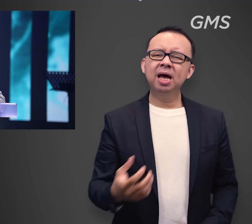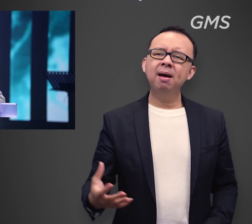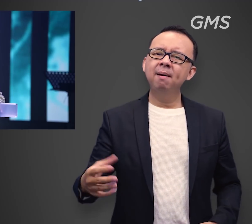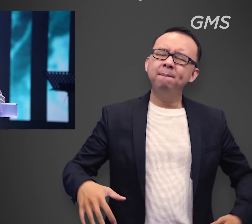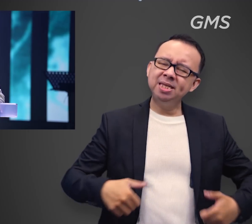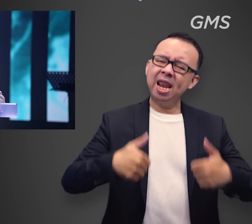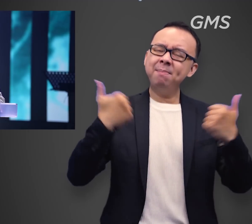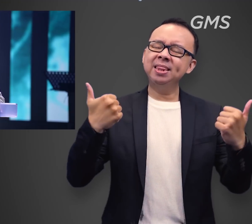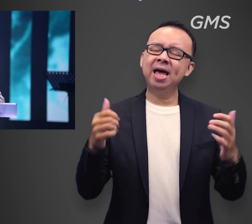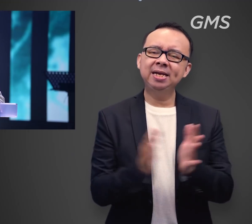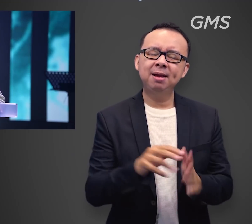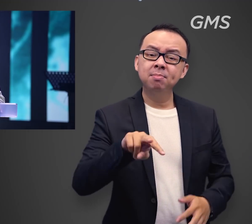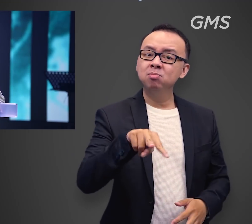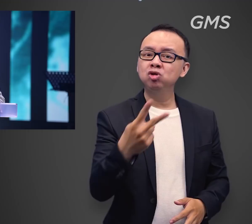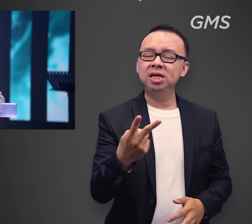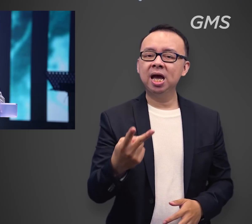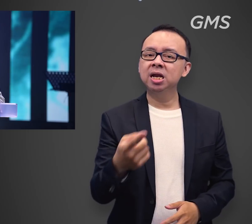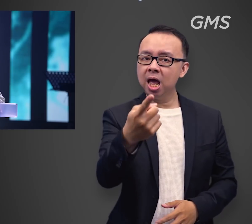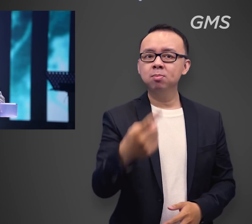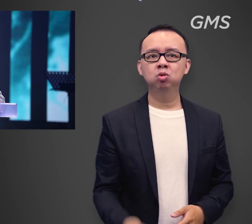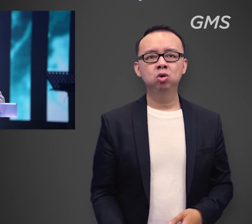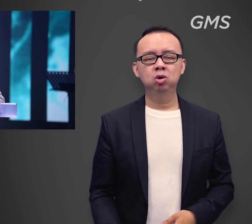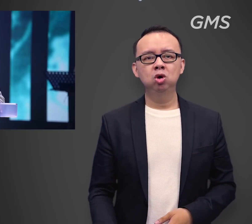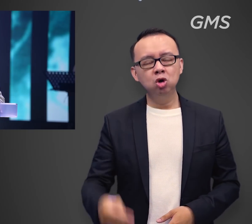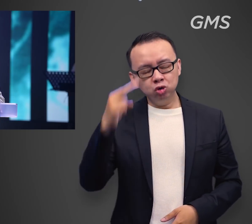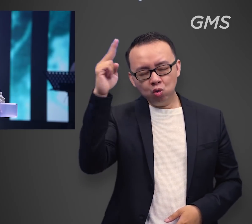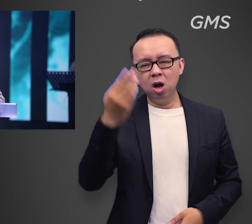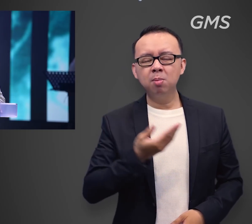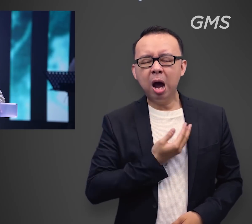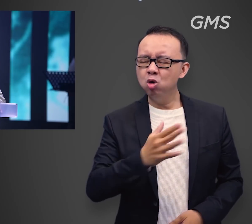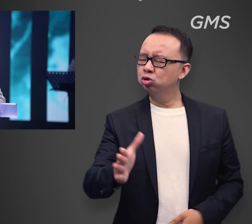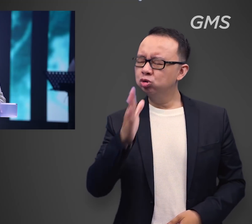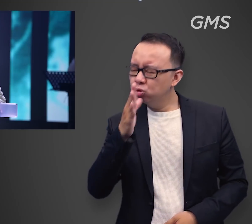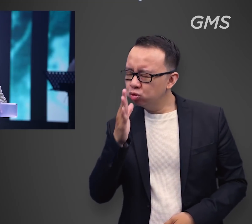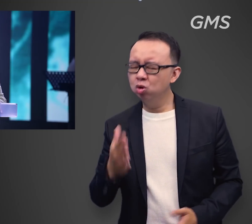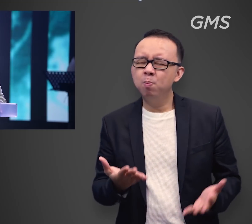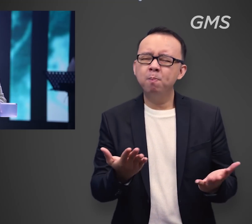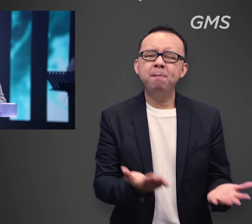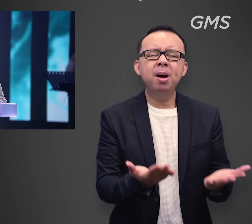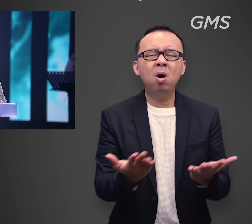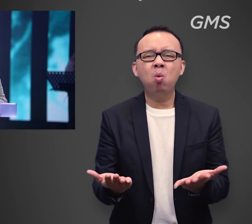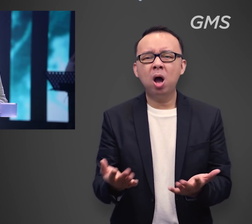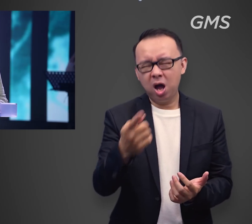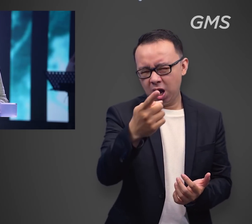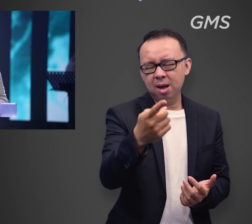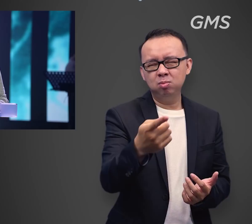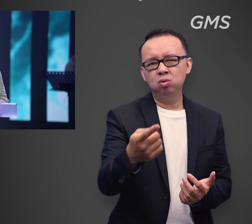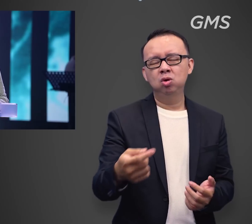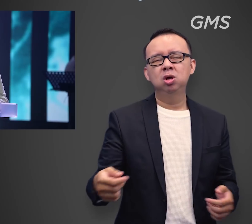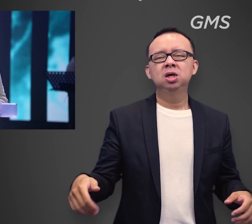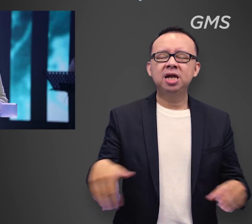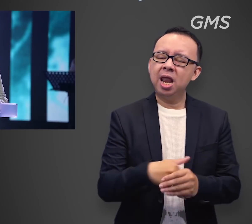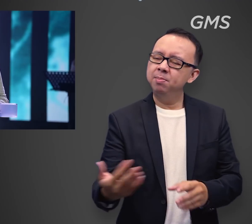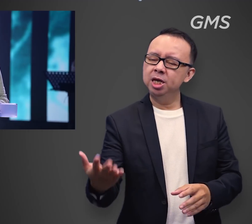Tuhan memulihkan keadaanmu. Tuhan ingin sungguh-sungguh membawamu kepada kehidupan yang kekal. Karena kasih-Nya.